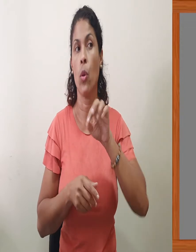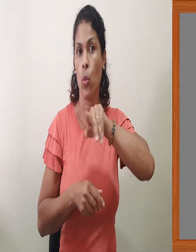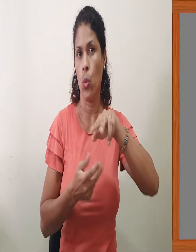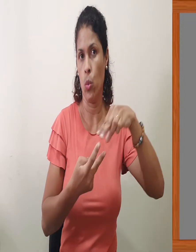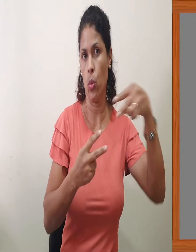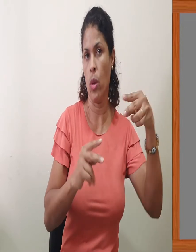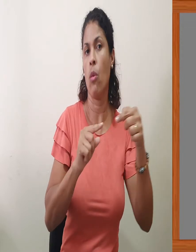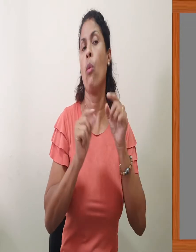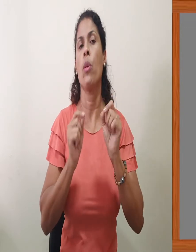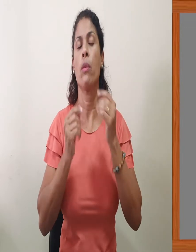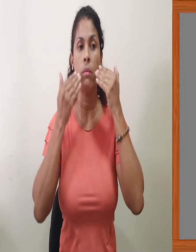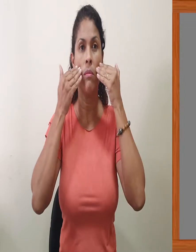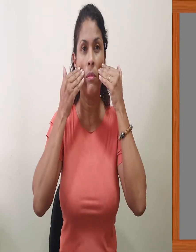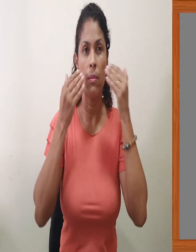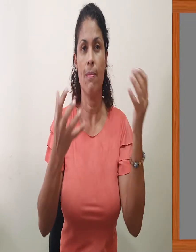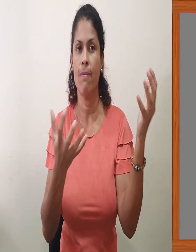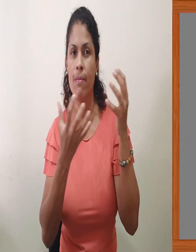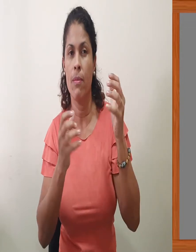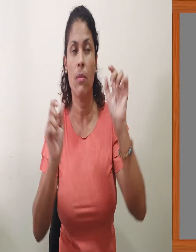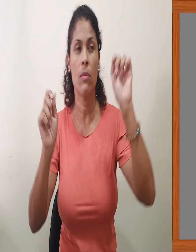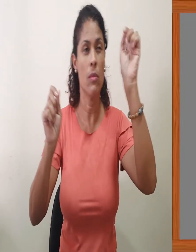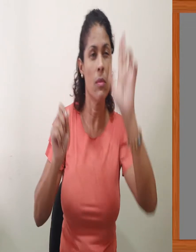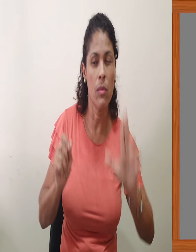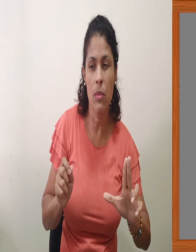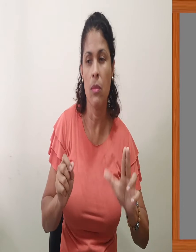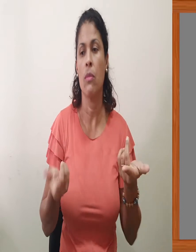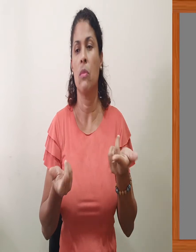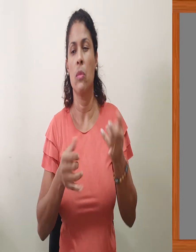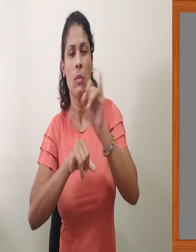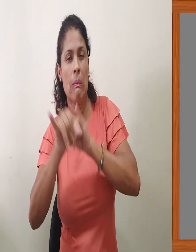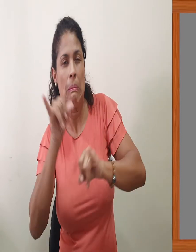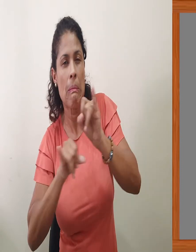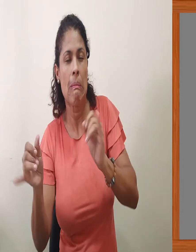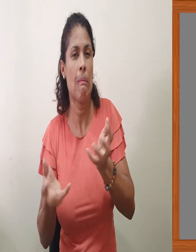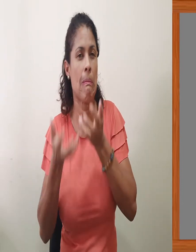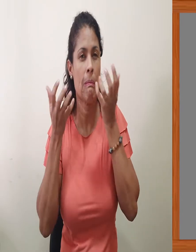determinada por fatores, tanto epigenéticos quanto genéticos.